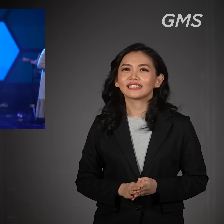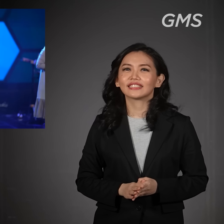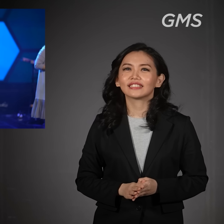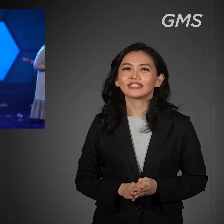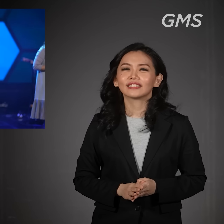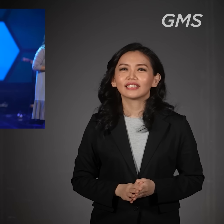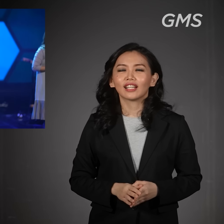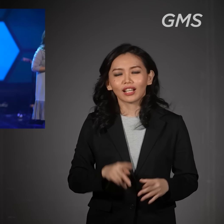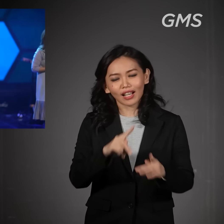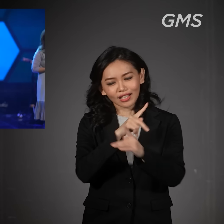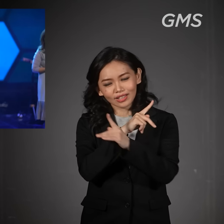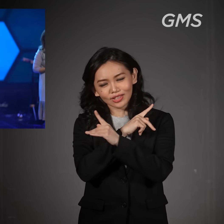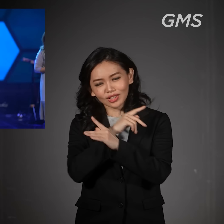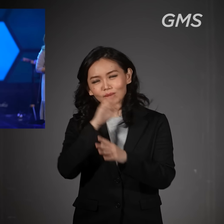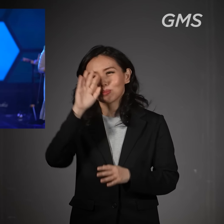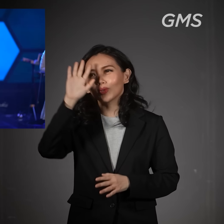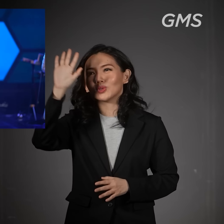Kasih-Mu